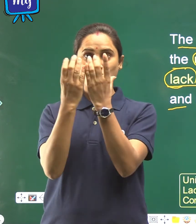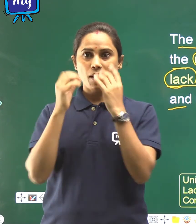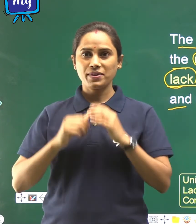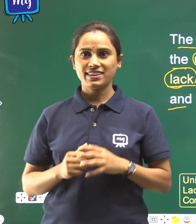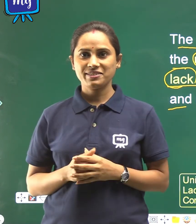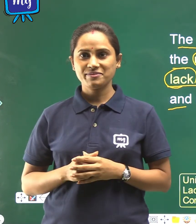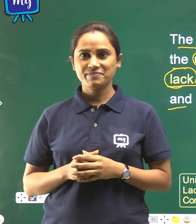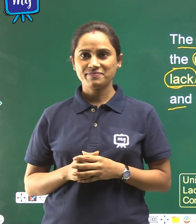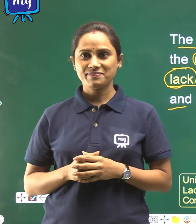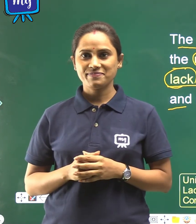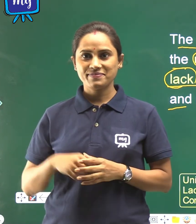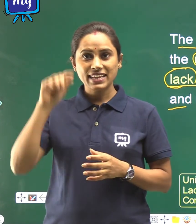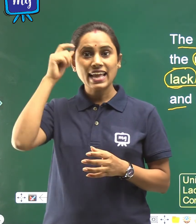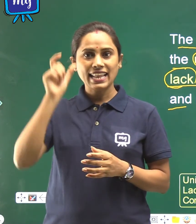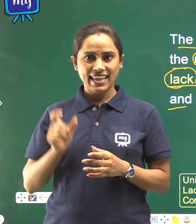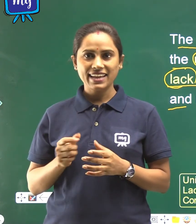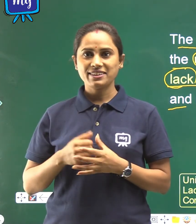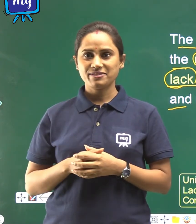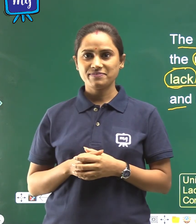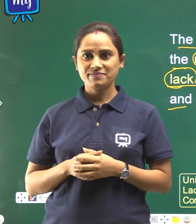विश्वव्यापी, lack,